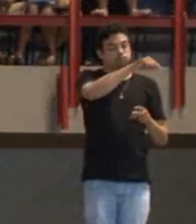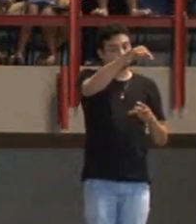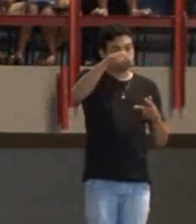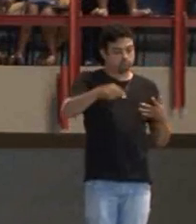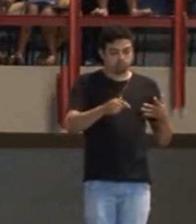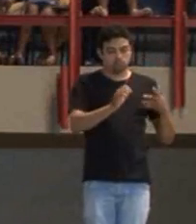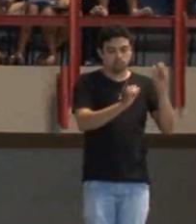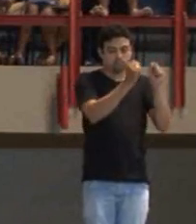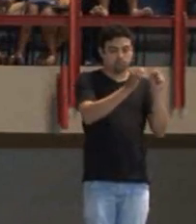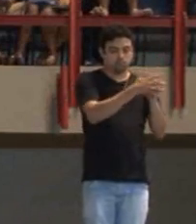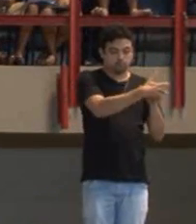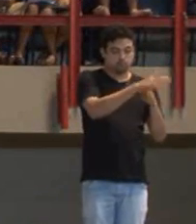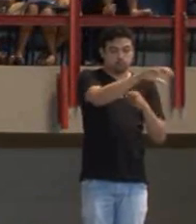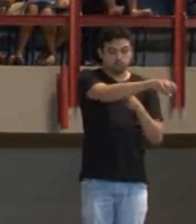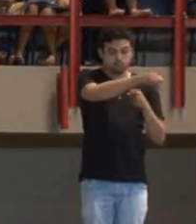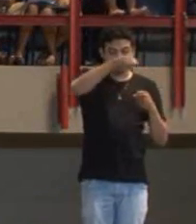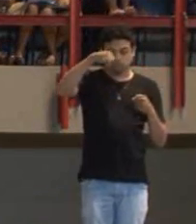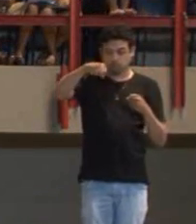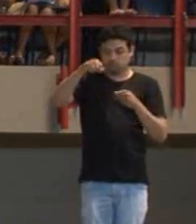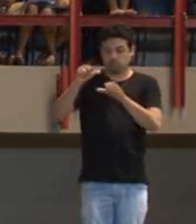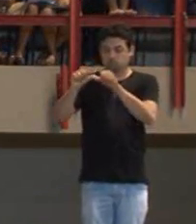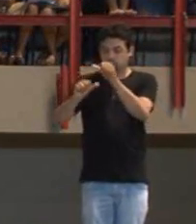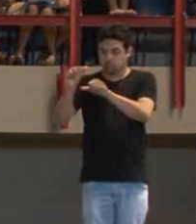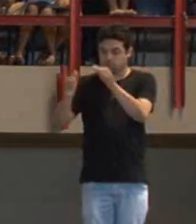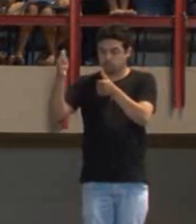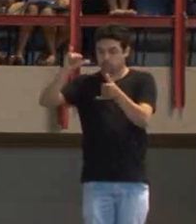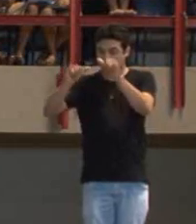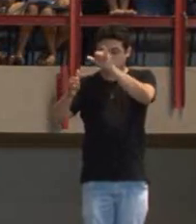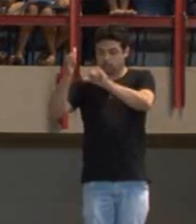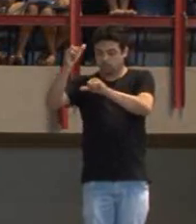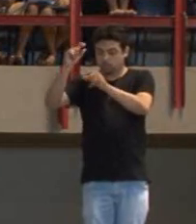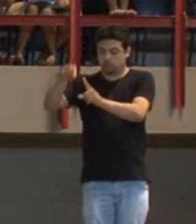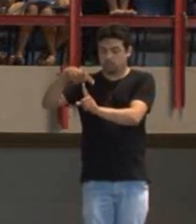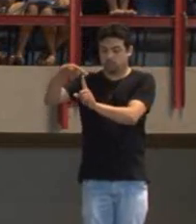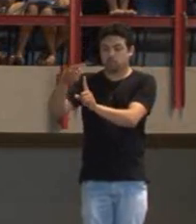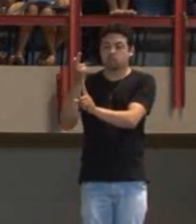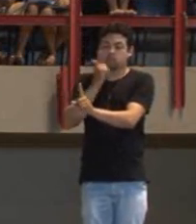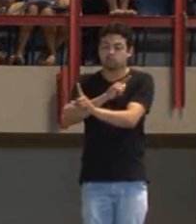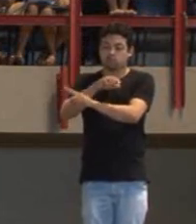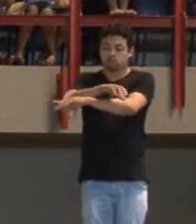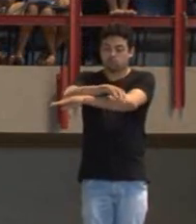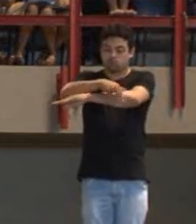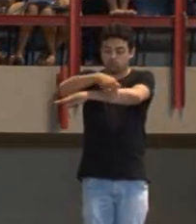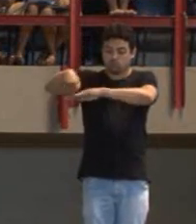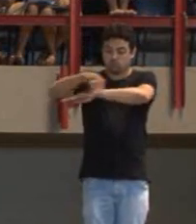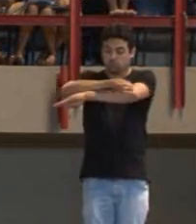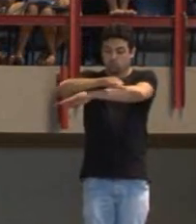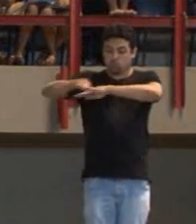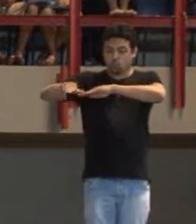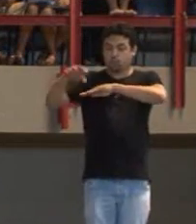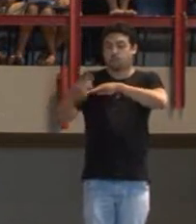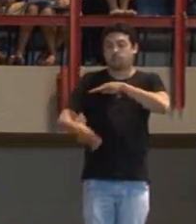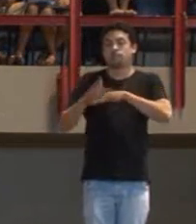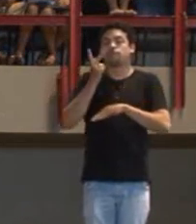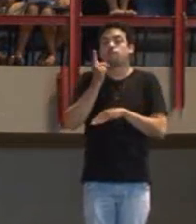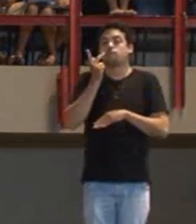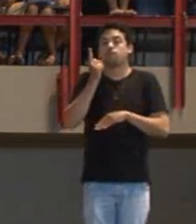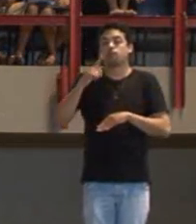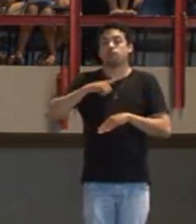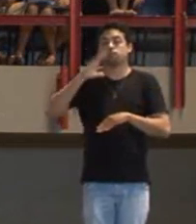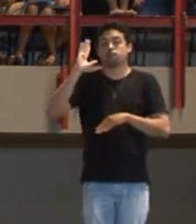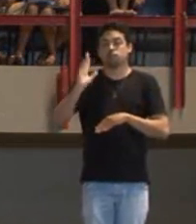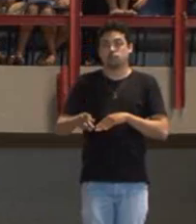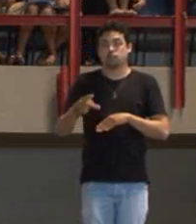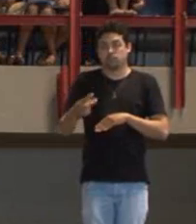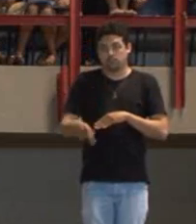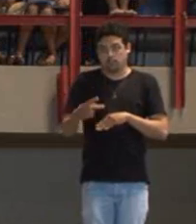petróleo, faz uma transformação química nesse derivado do petróleo e se obtém asfalto. Aqui em Fortaleza, a gente tem uma